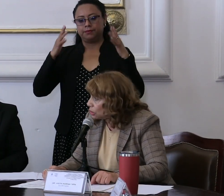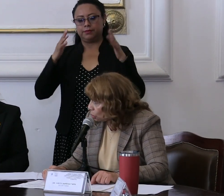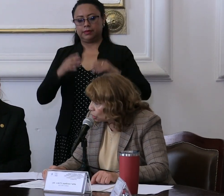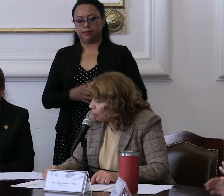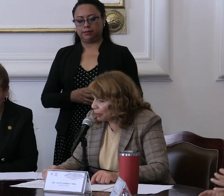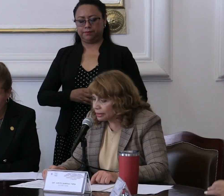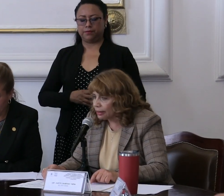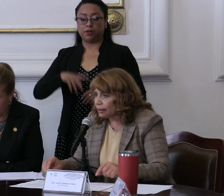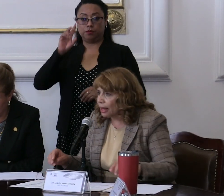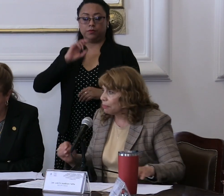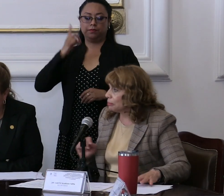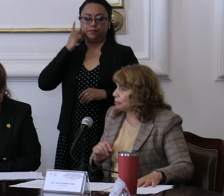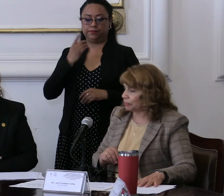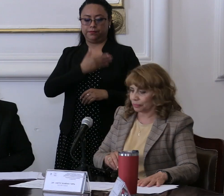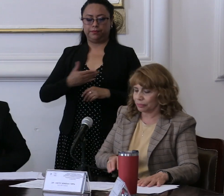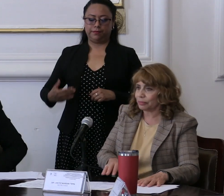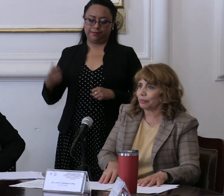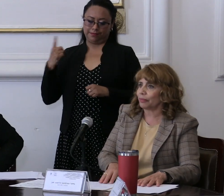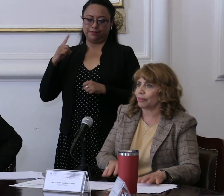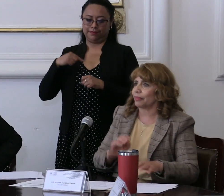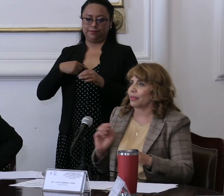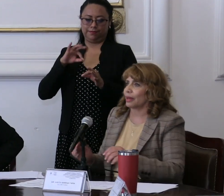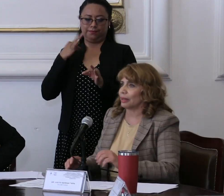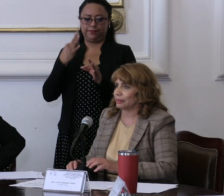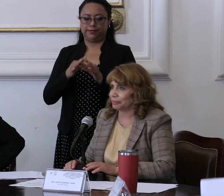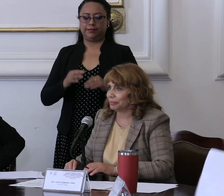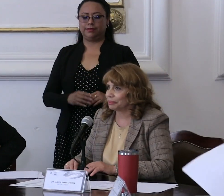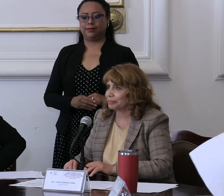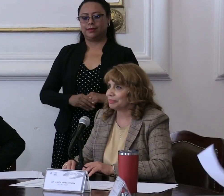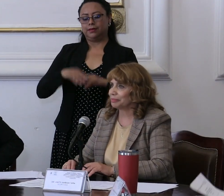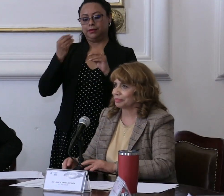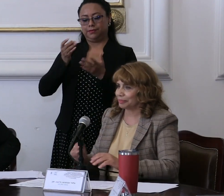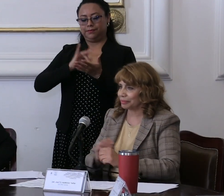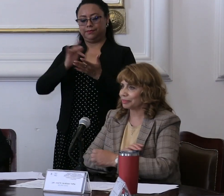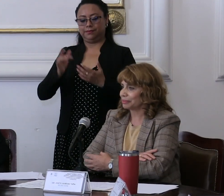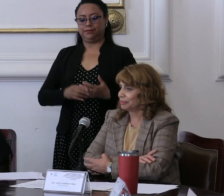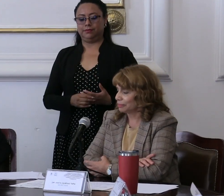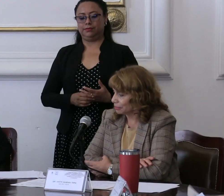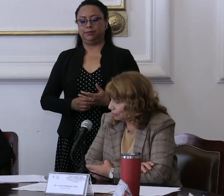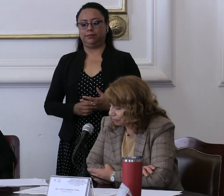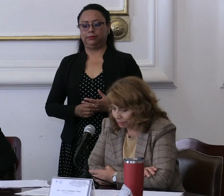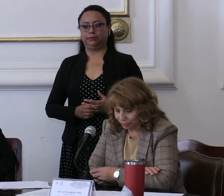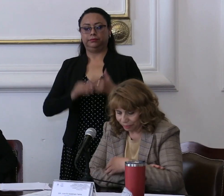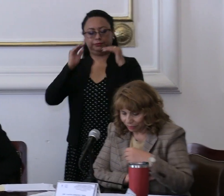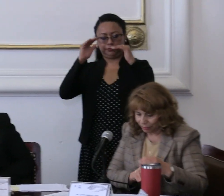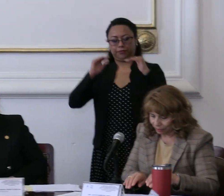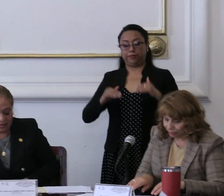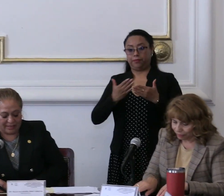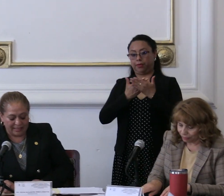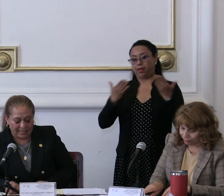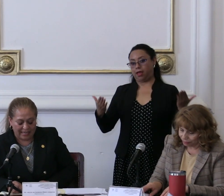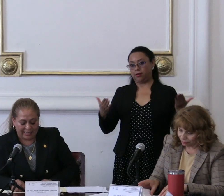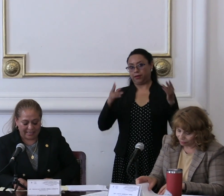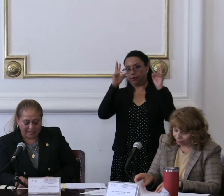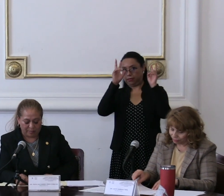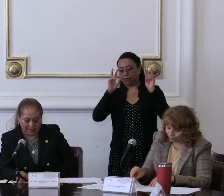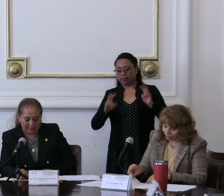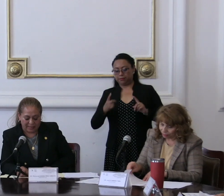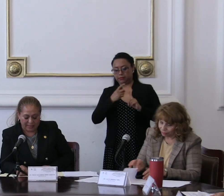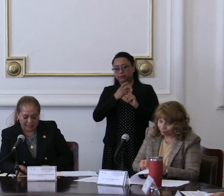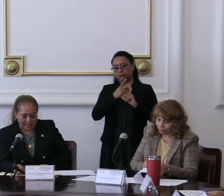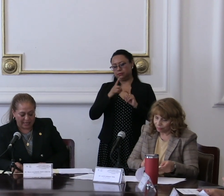Cumplida su instrucción, presidenta. Muchas gracias. Siguiendo con el orden del día,